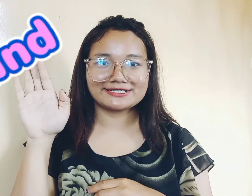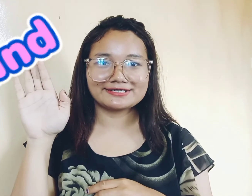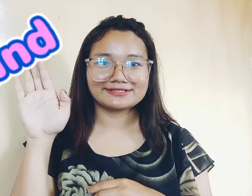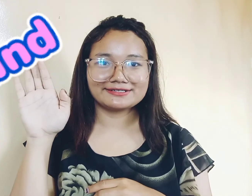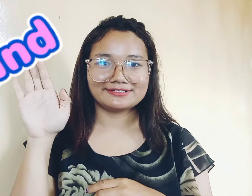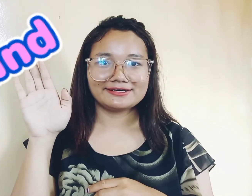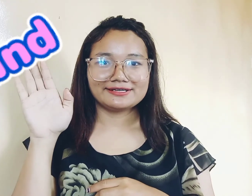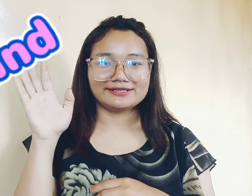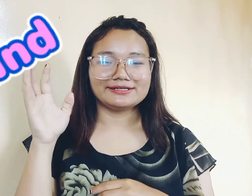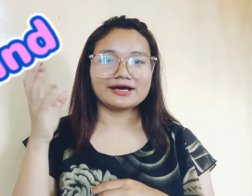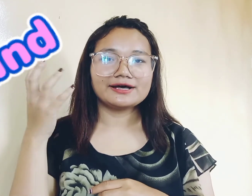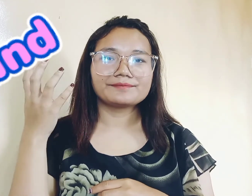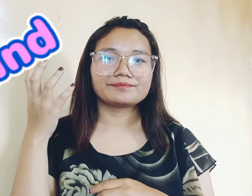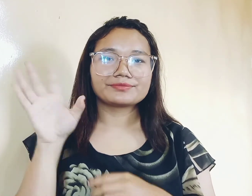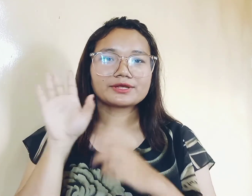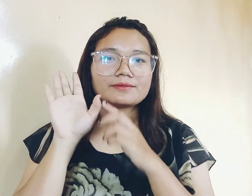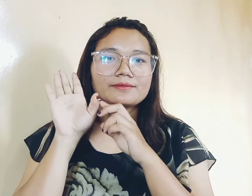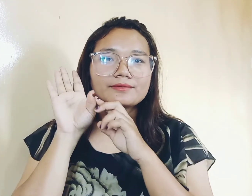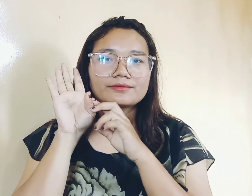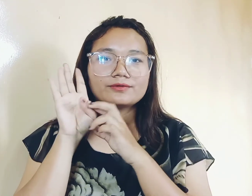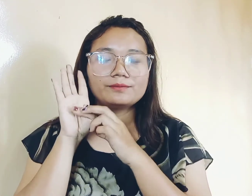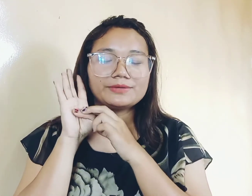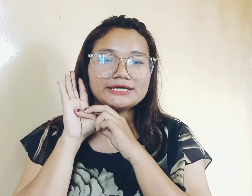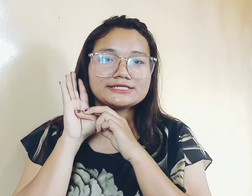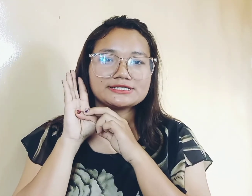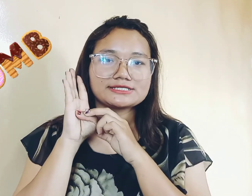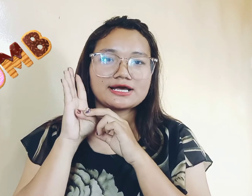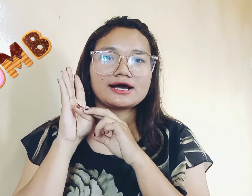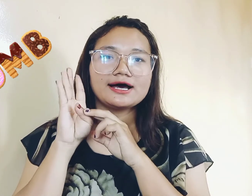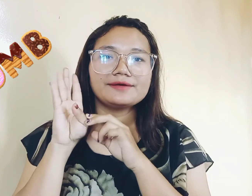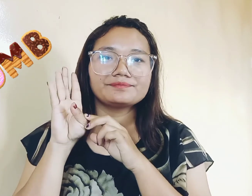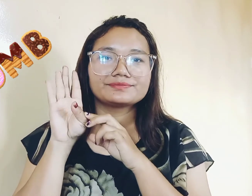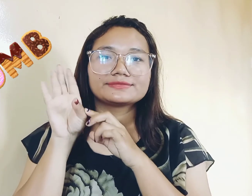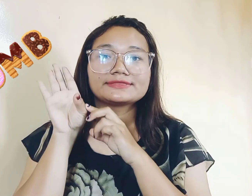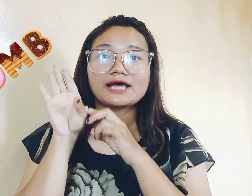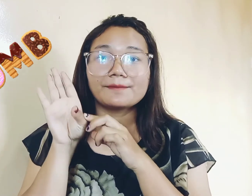ดีนะกูปี ที่จัเหล Thumb